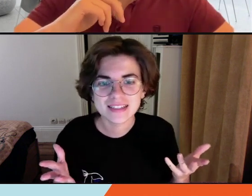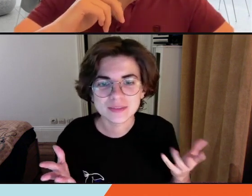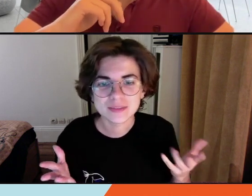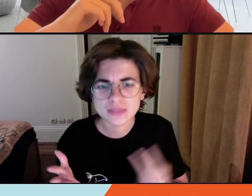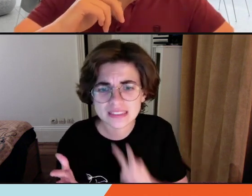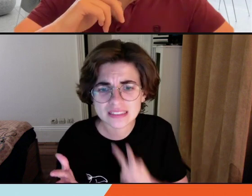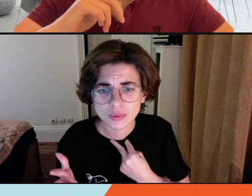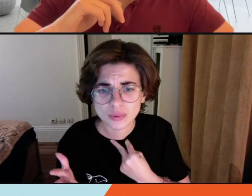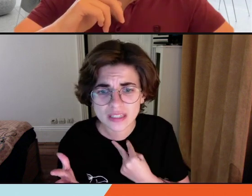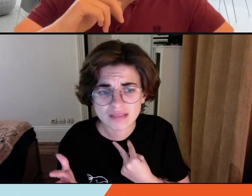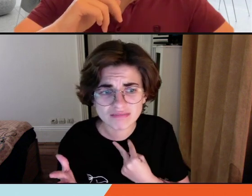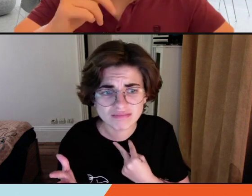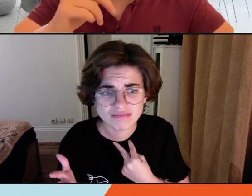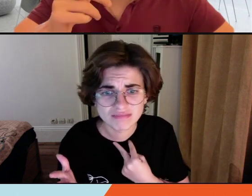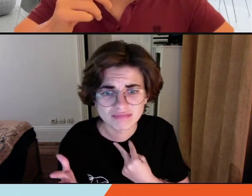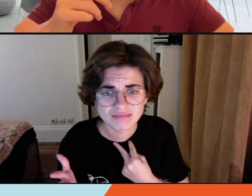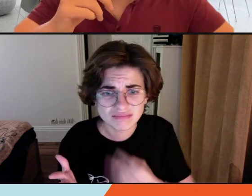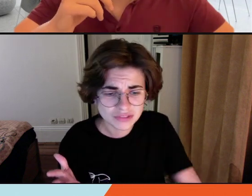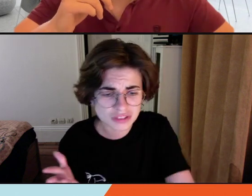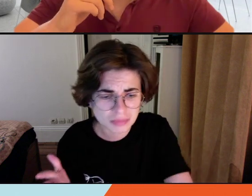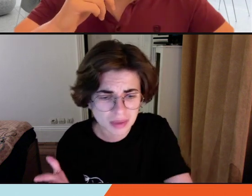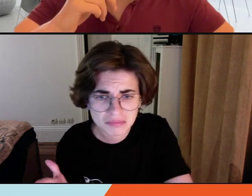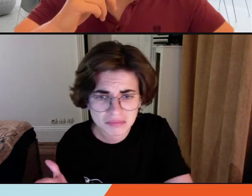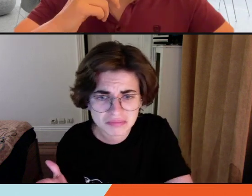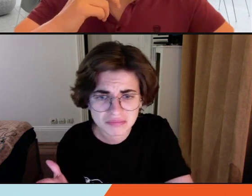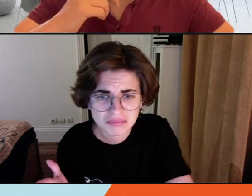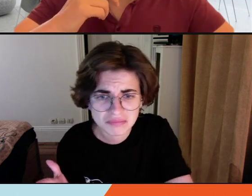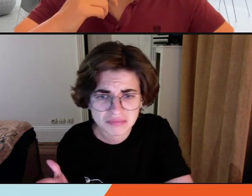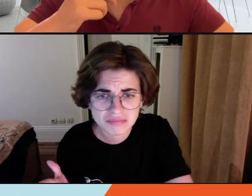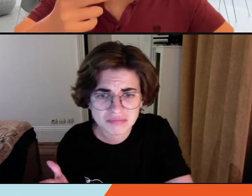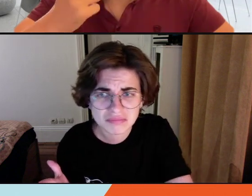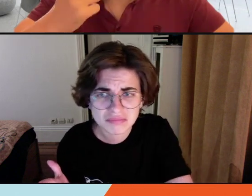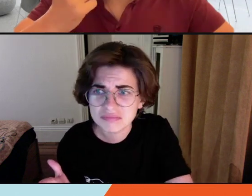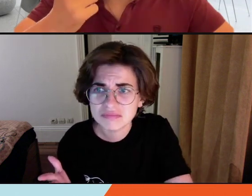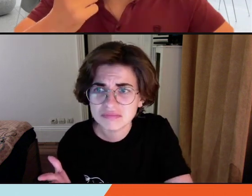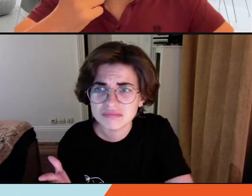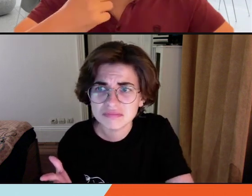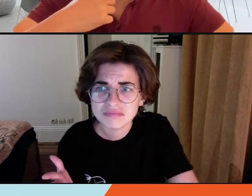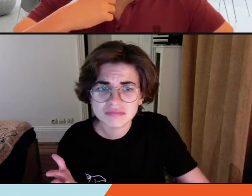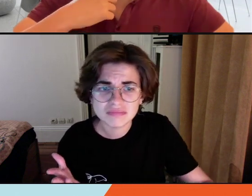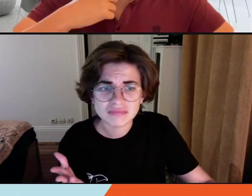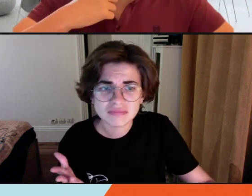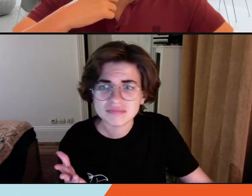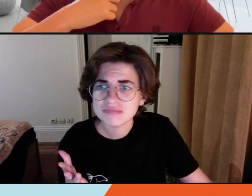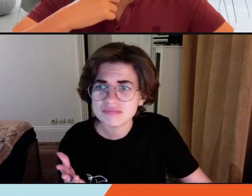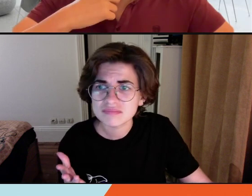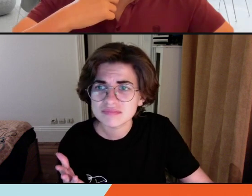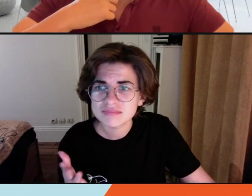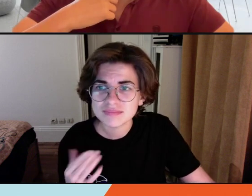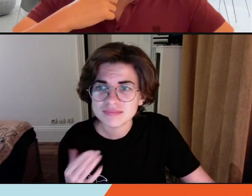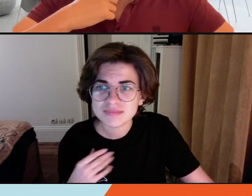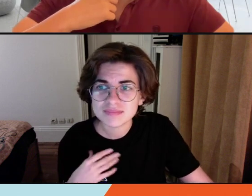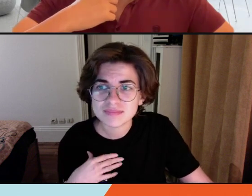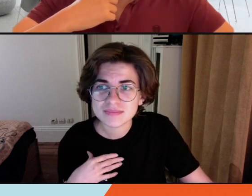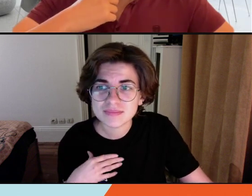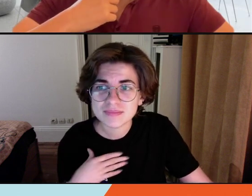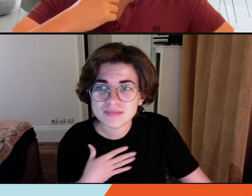Peut-être c'est bloqué. Je sais pas. Moi, je vois ce que tu dis.